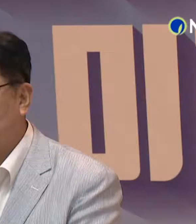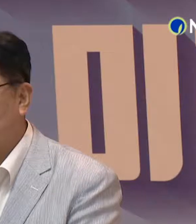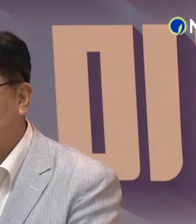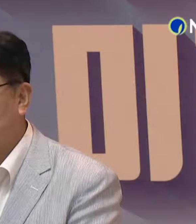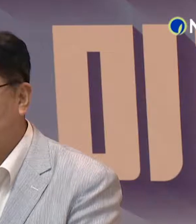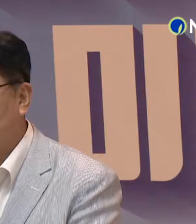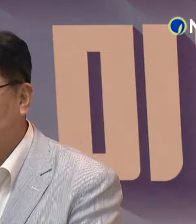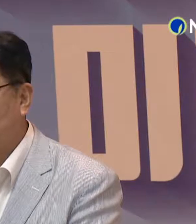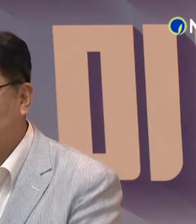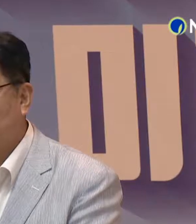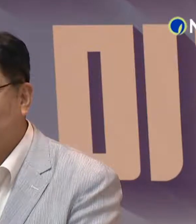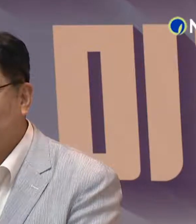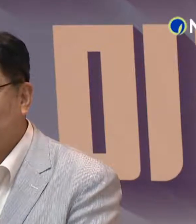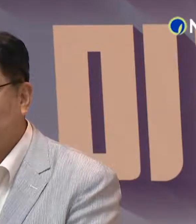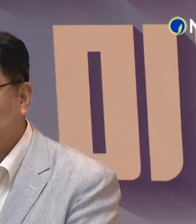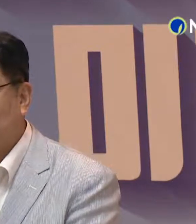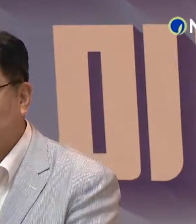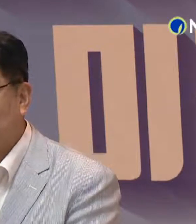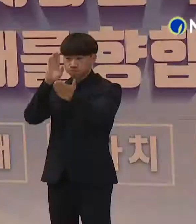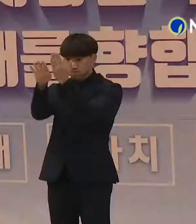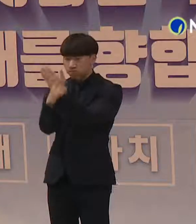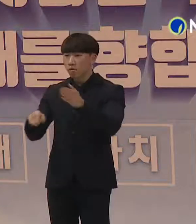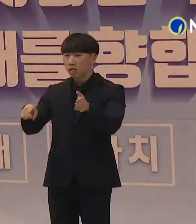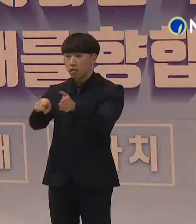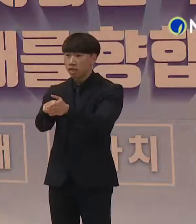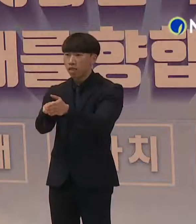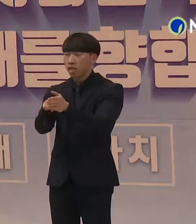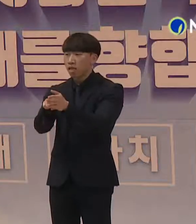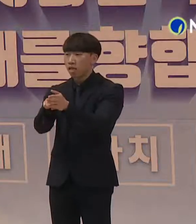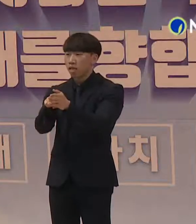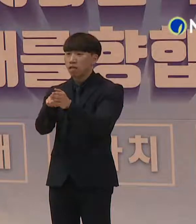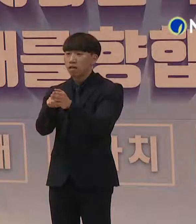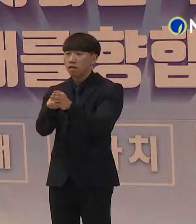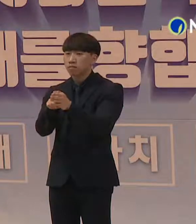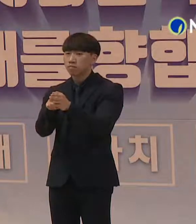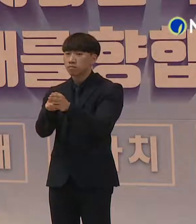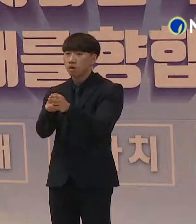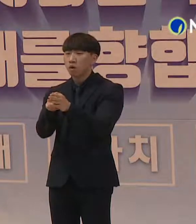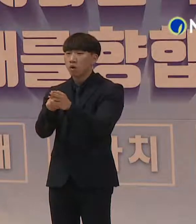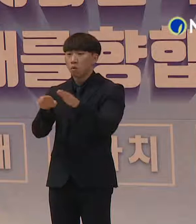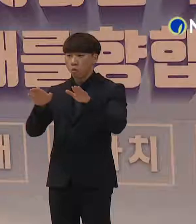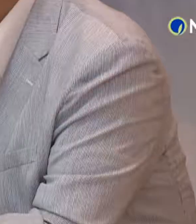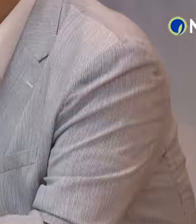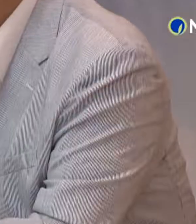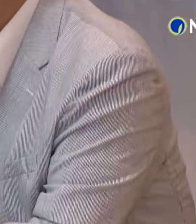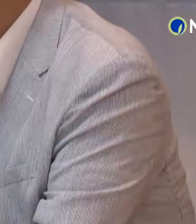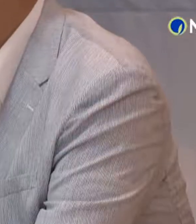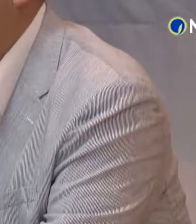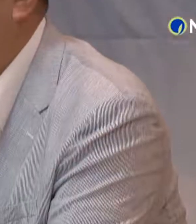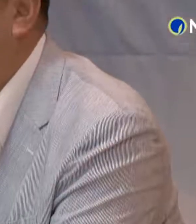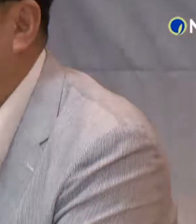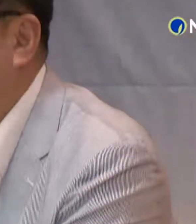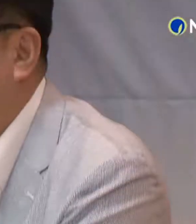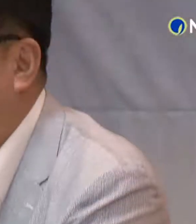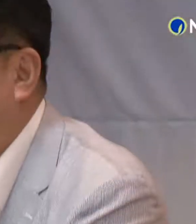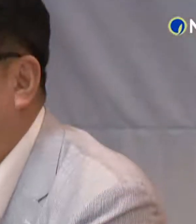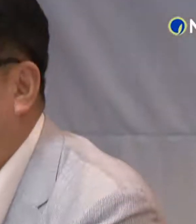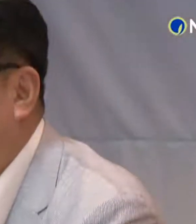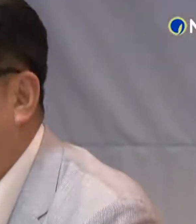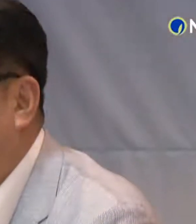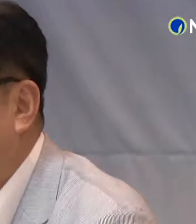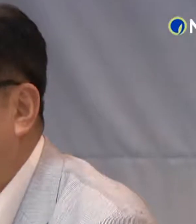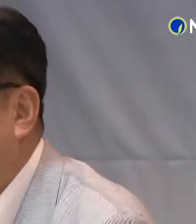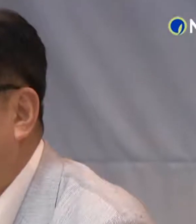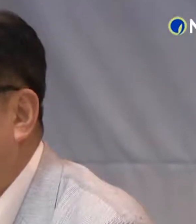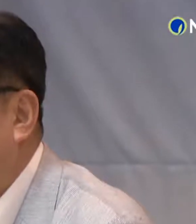참가자 중 한 사람이 지난 27일 코론 알고 확진 판정을 받았습니다 이에도 교육감도 보건당국의 권유에 따라